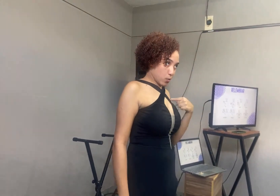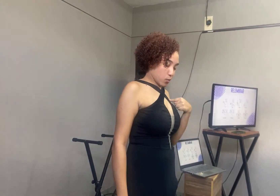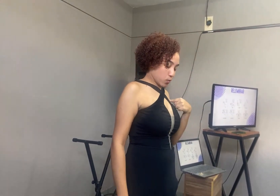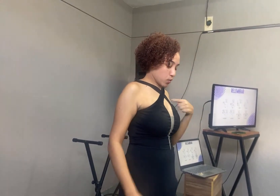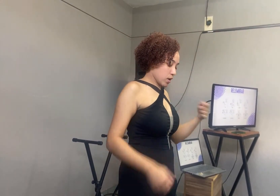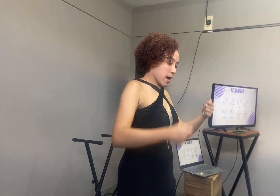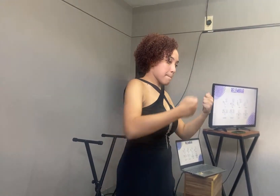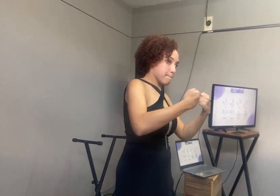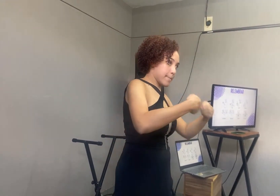eu